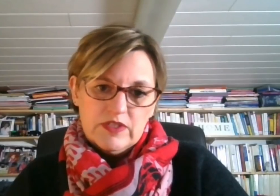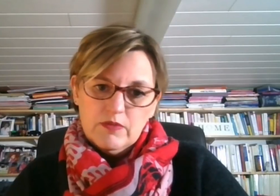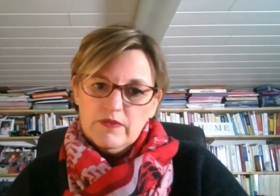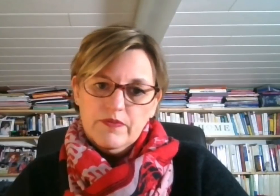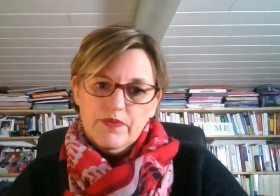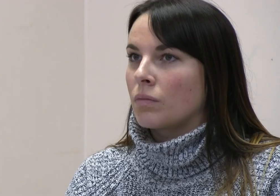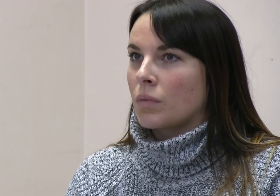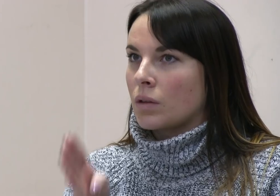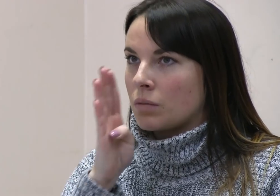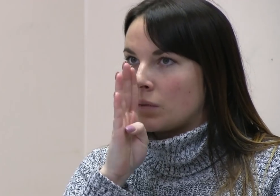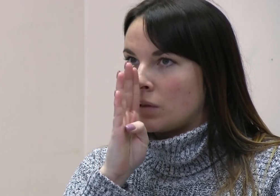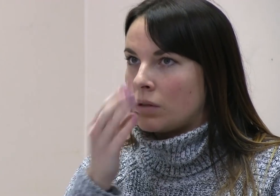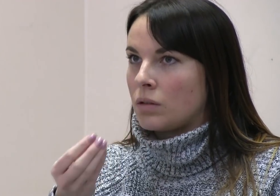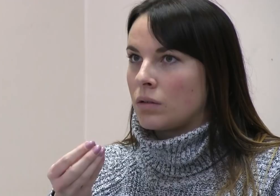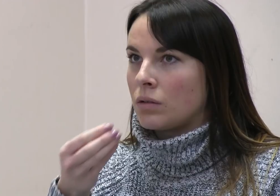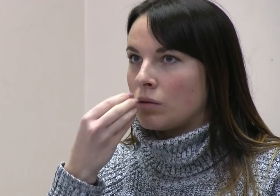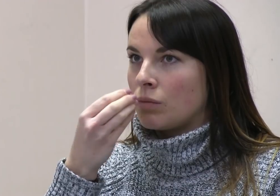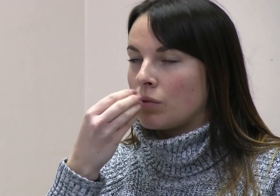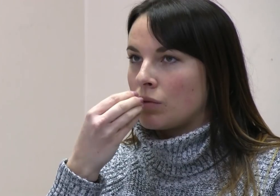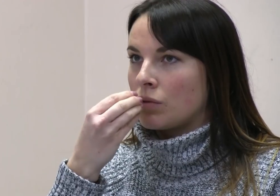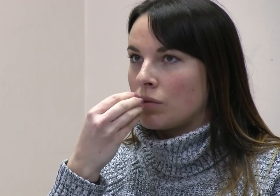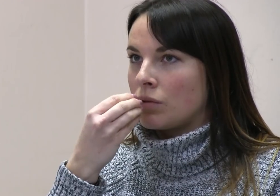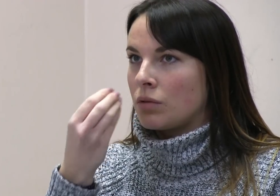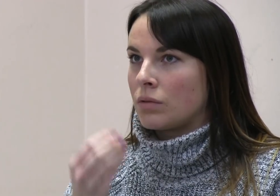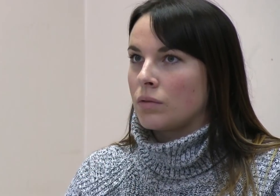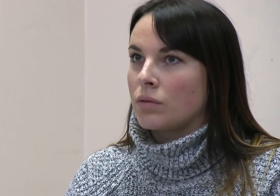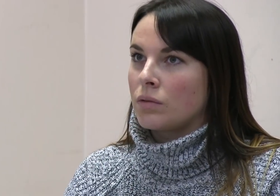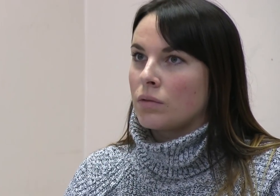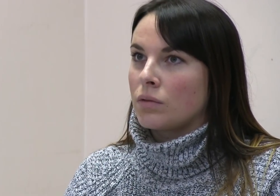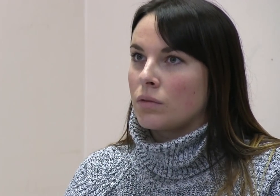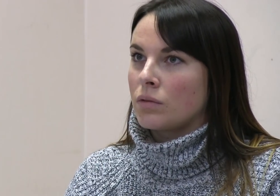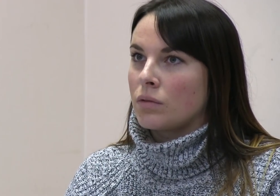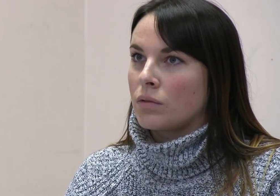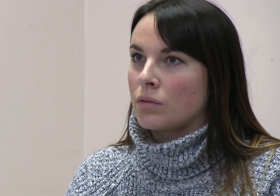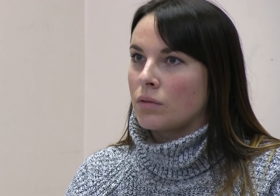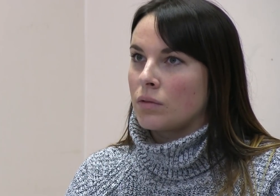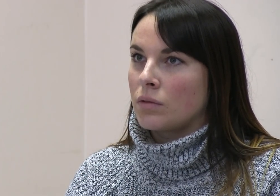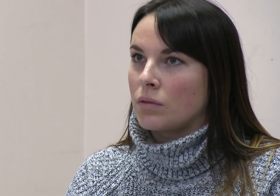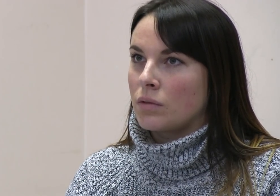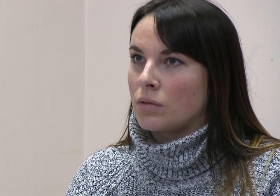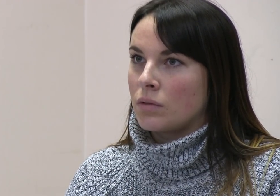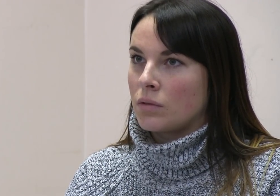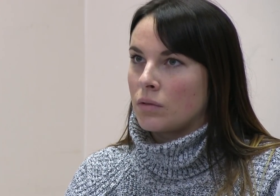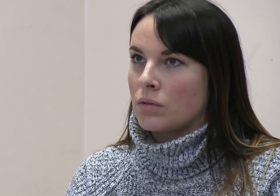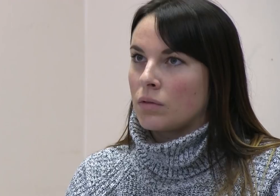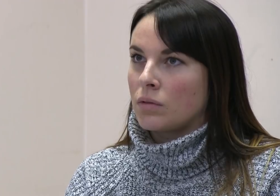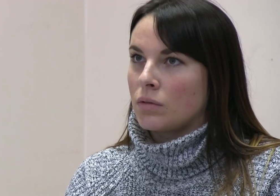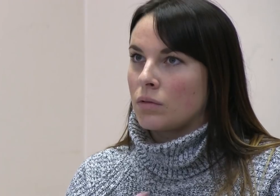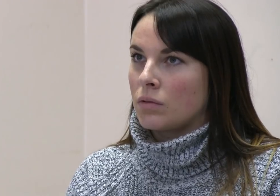n pas possible. Les universités ne sont pas les seules concernées par l'afflux de demandes. Pour apprendre la langue des signes à l'Institut national de jeunes sourds à Metz,